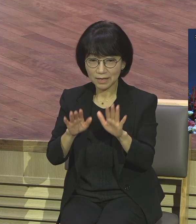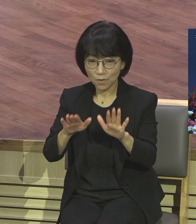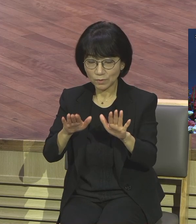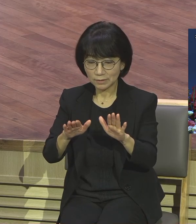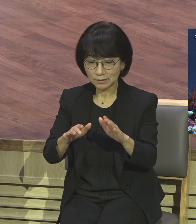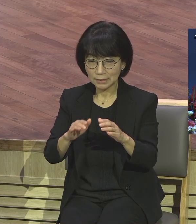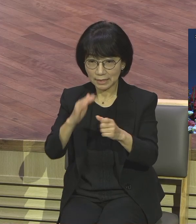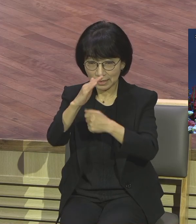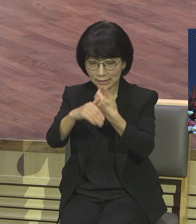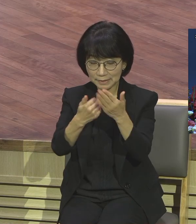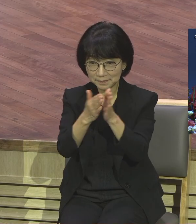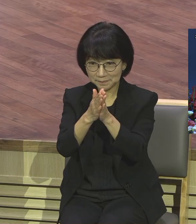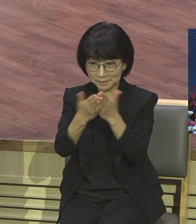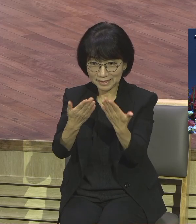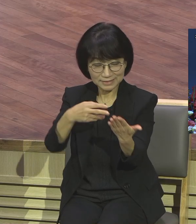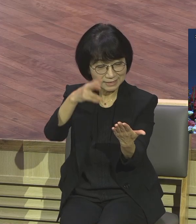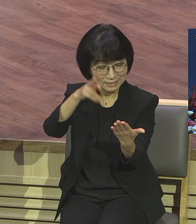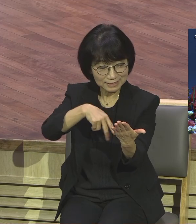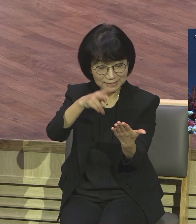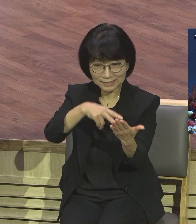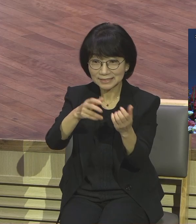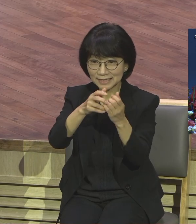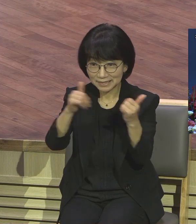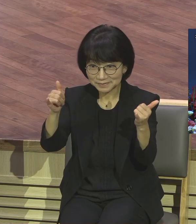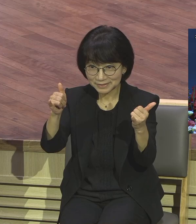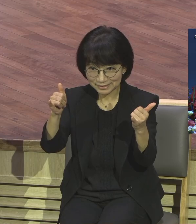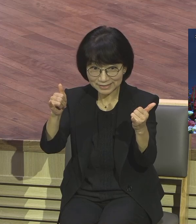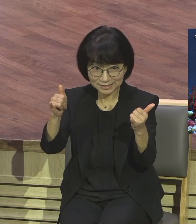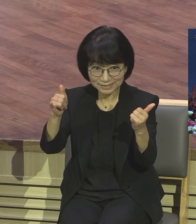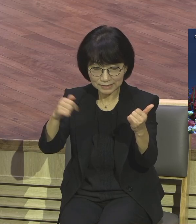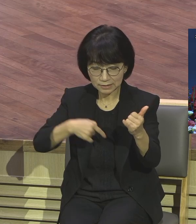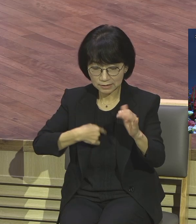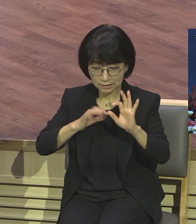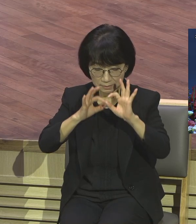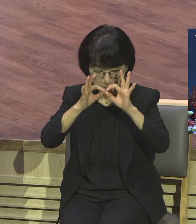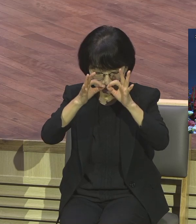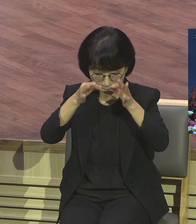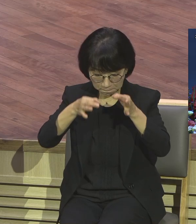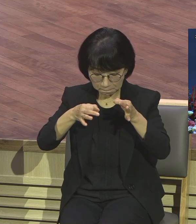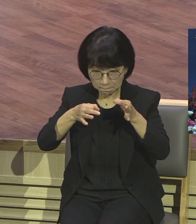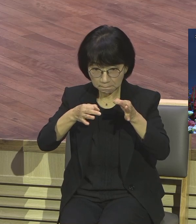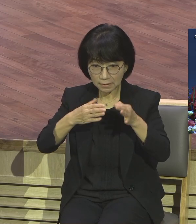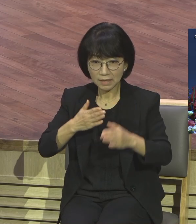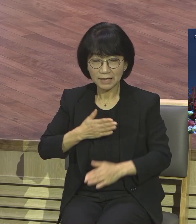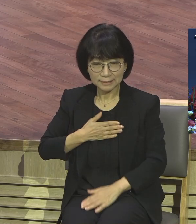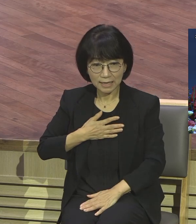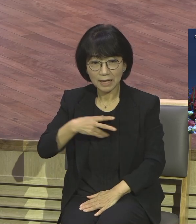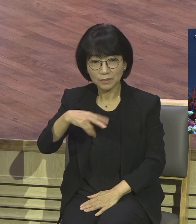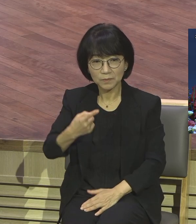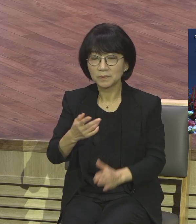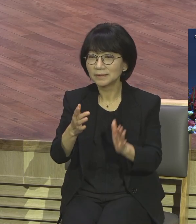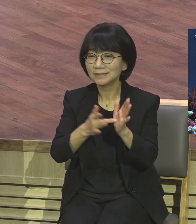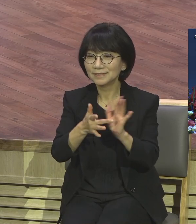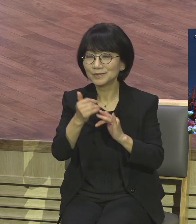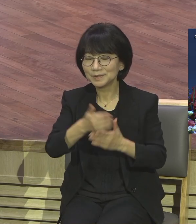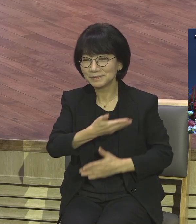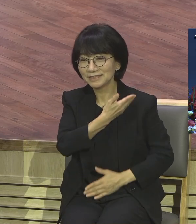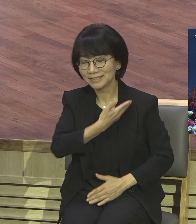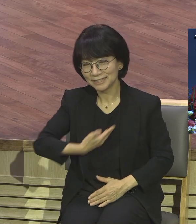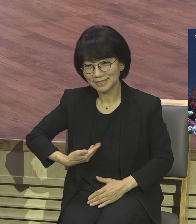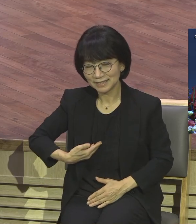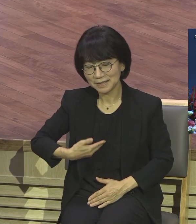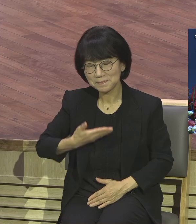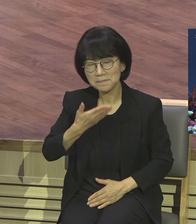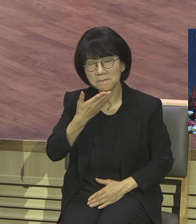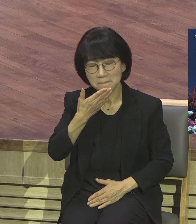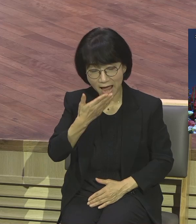모든 사람들, 그 어떤 사람이라도 당신도 예수님의 제자가 될